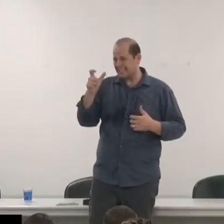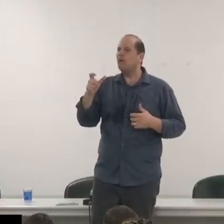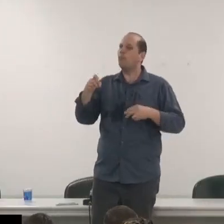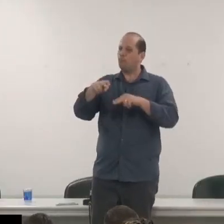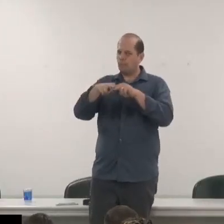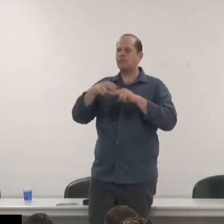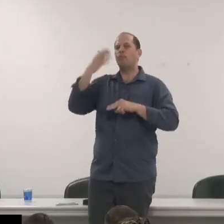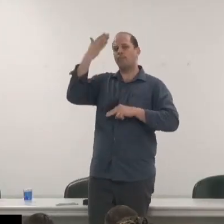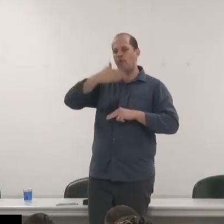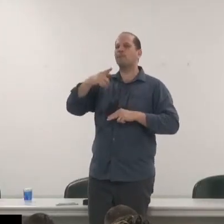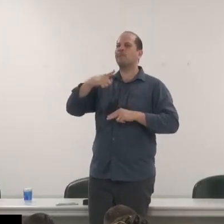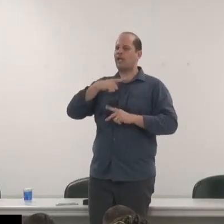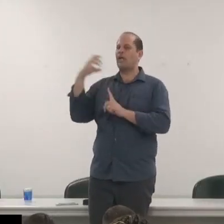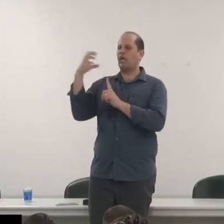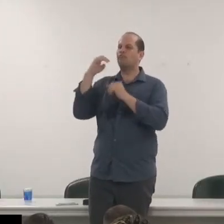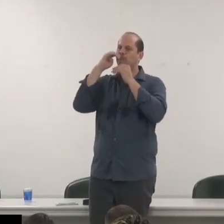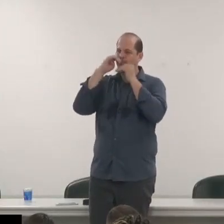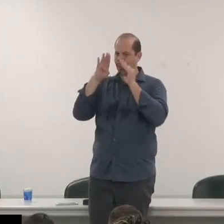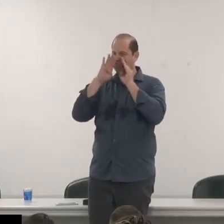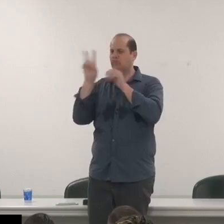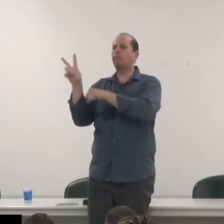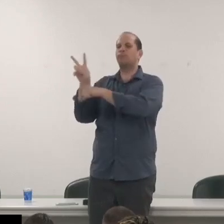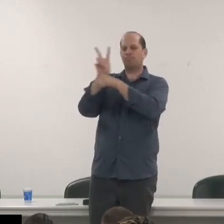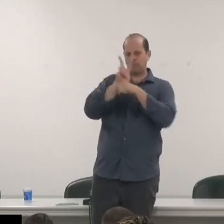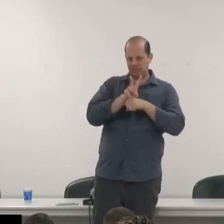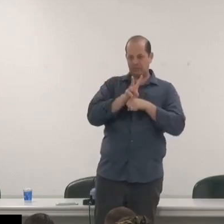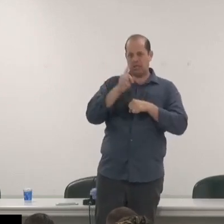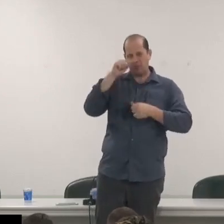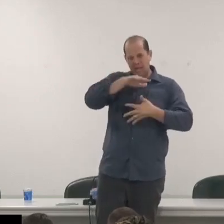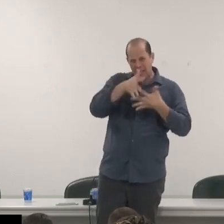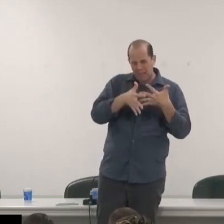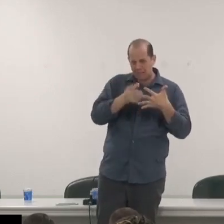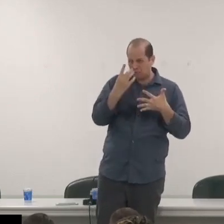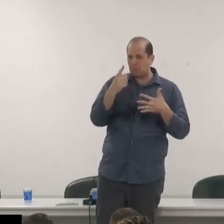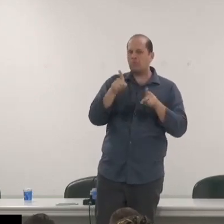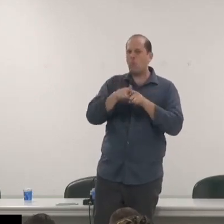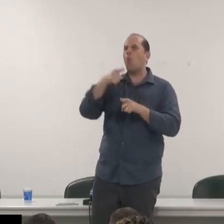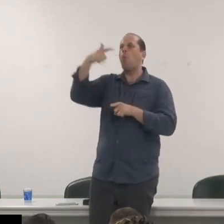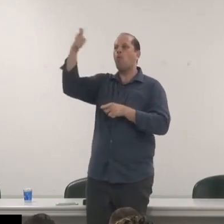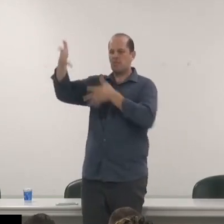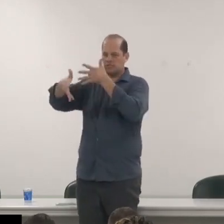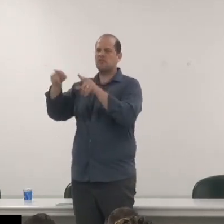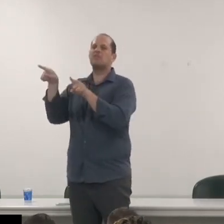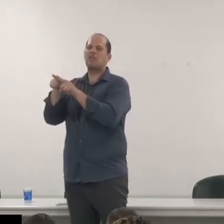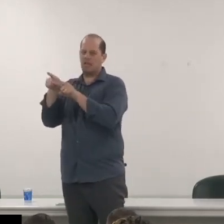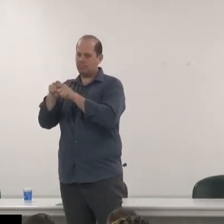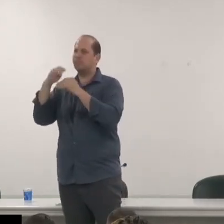Então, é muito interessante, porque a gente mostra que existem esses empréstimos a partir da modalidade da língua